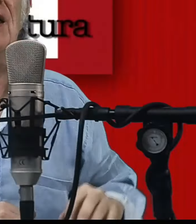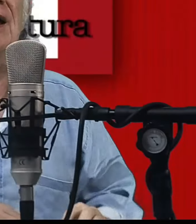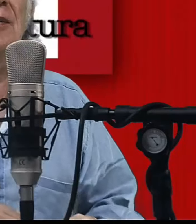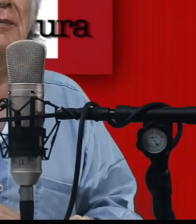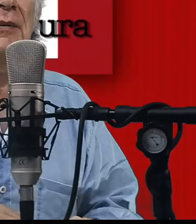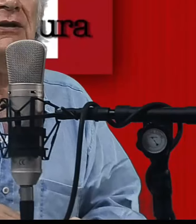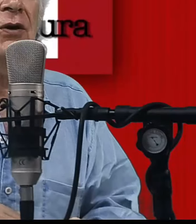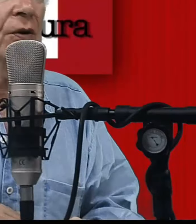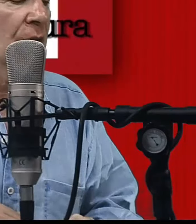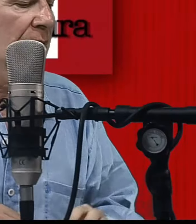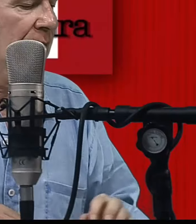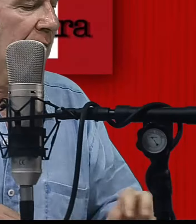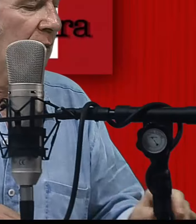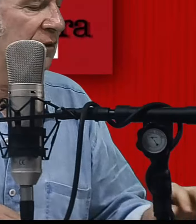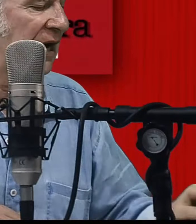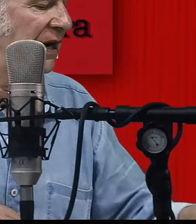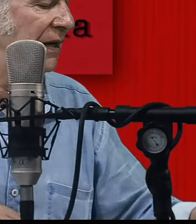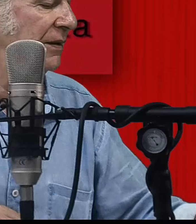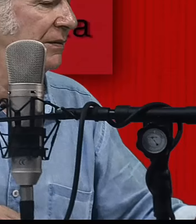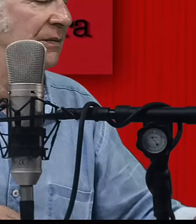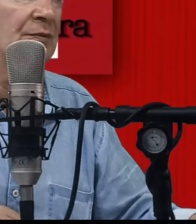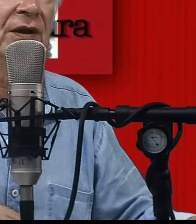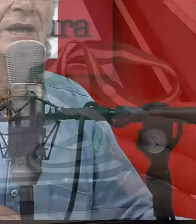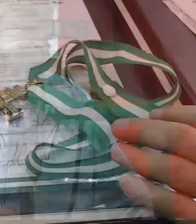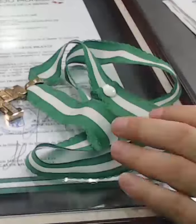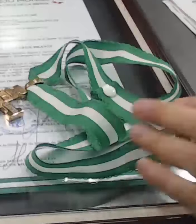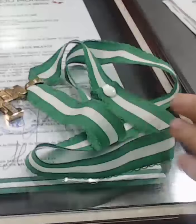Antes que nada, me permito mostrarles,